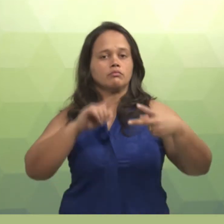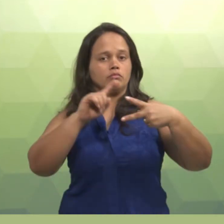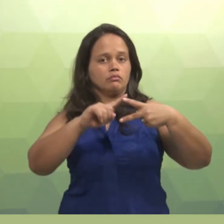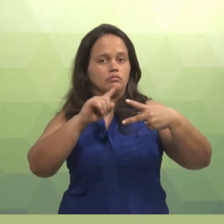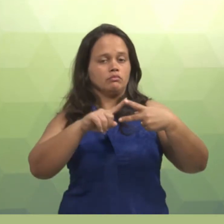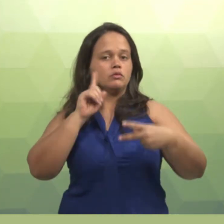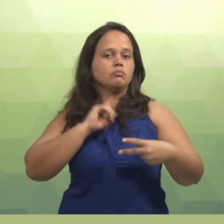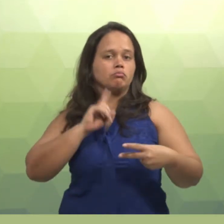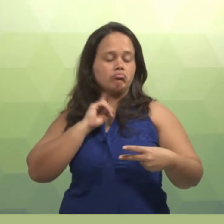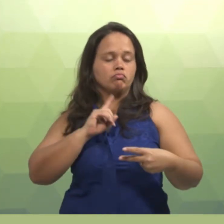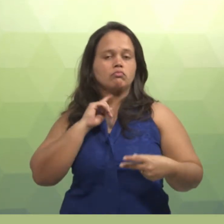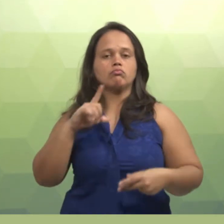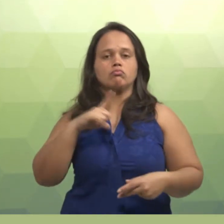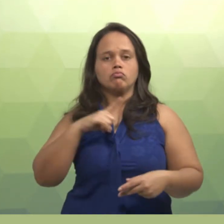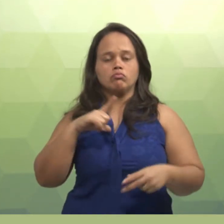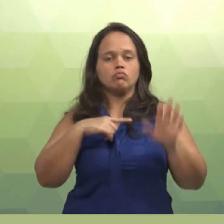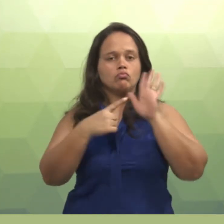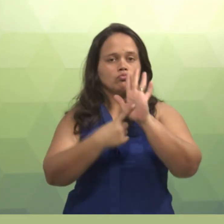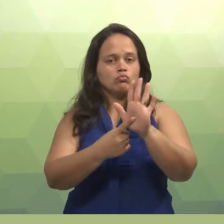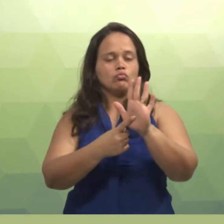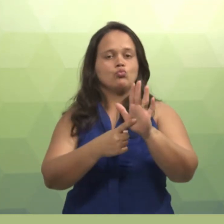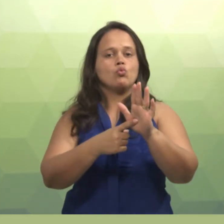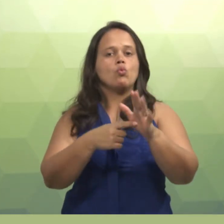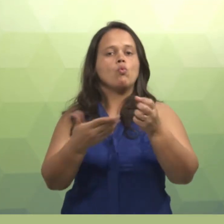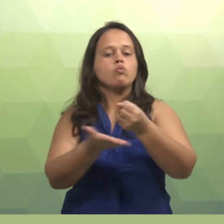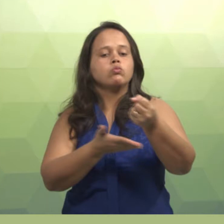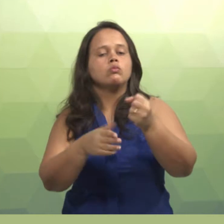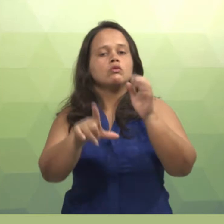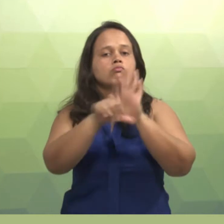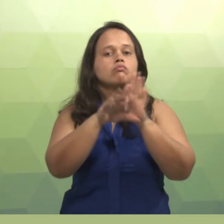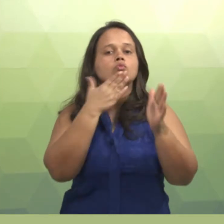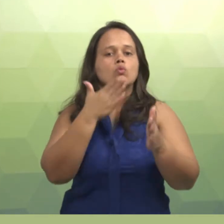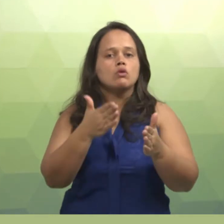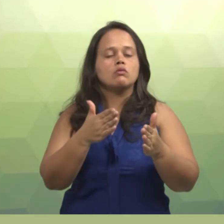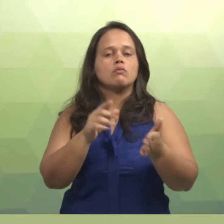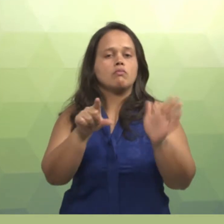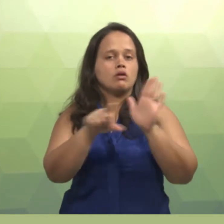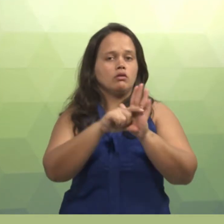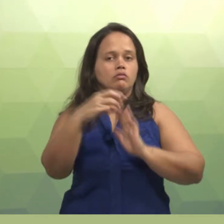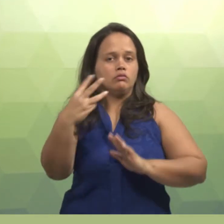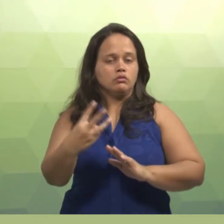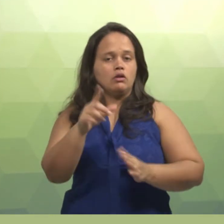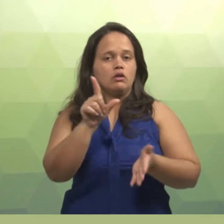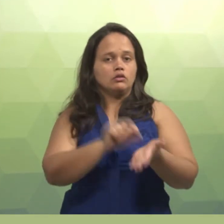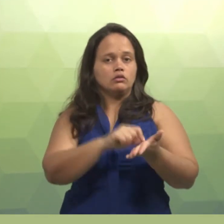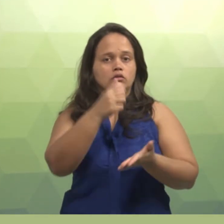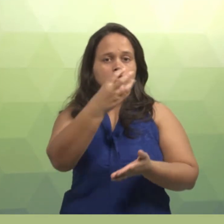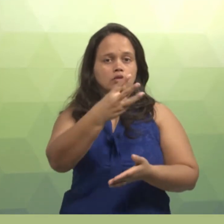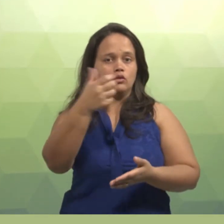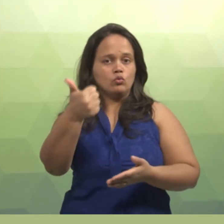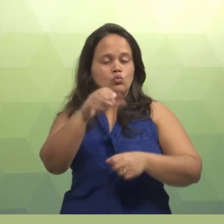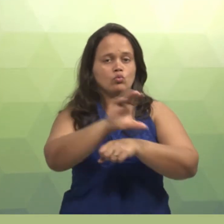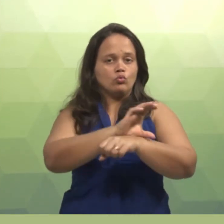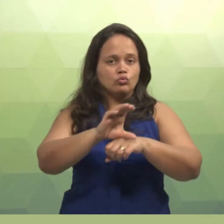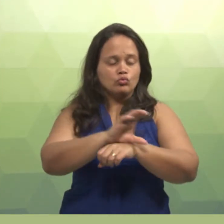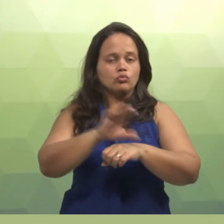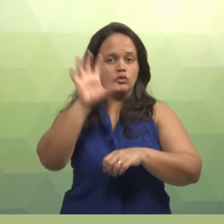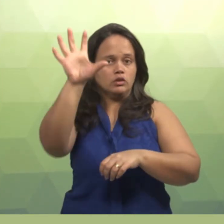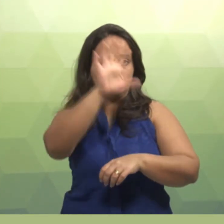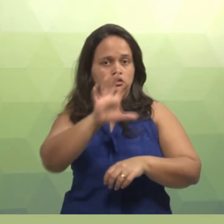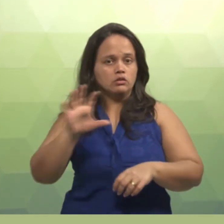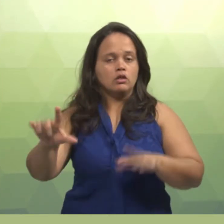da Constituição Estadual, Lei Complementar número 71, de 30 de julho de 2003, Decreto